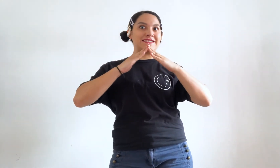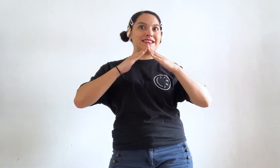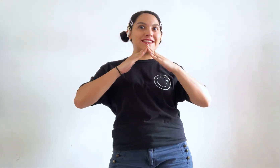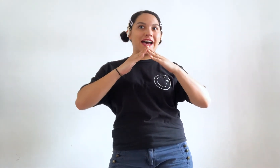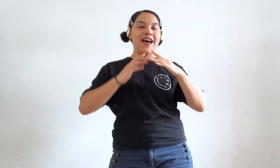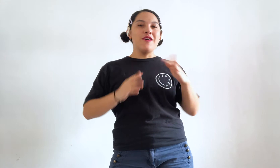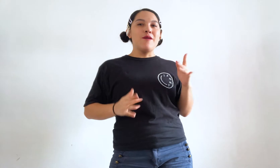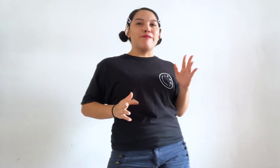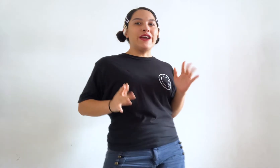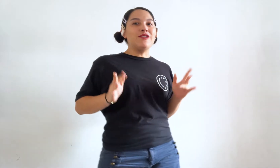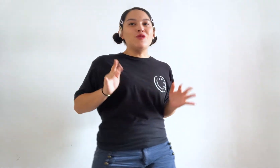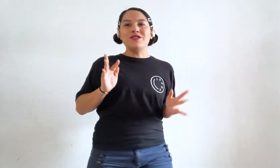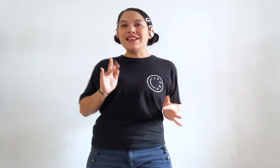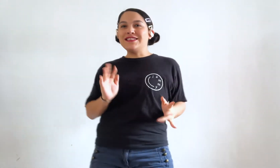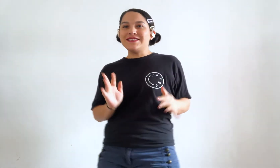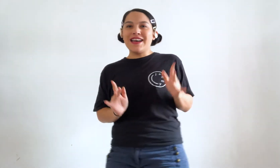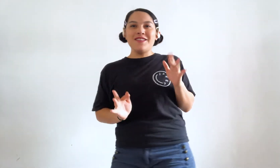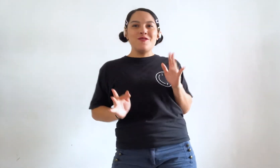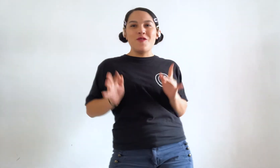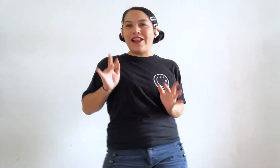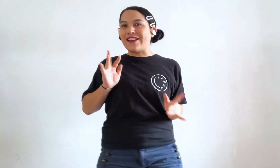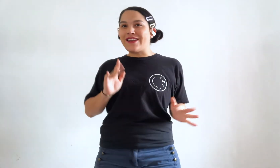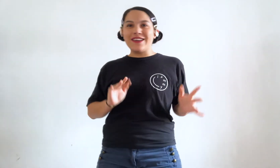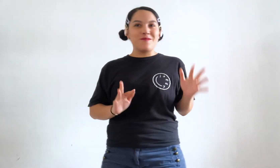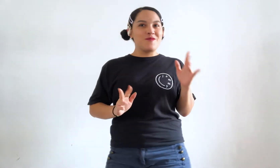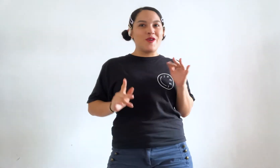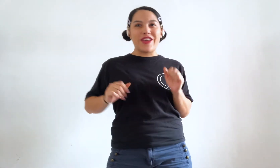casita, pero utilizando el ritmo del